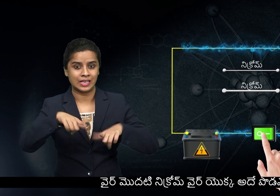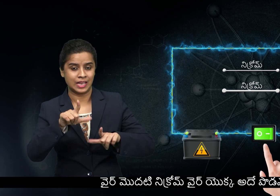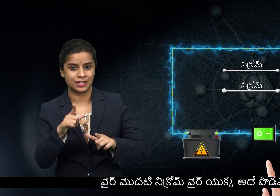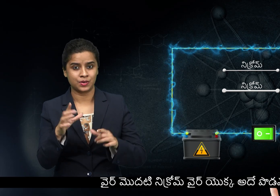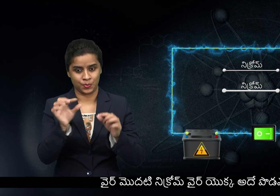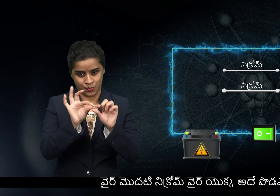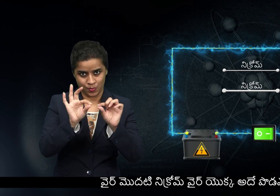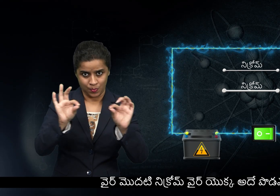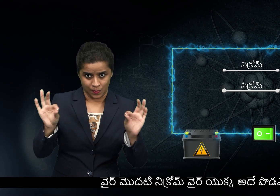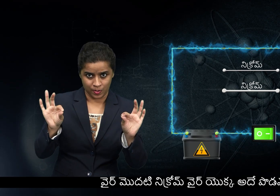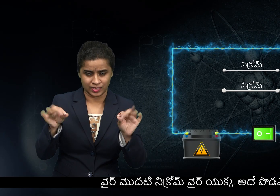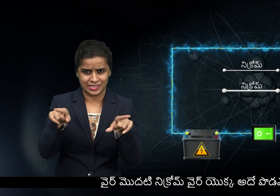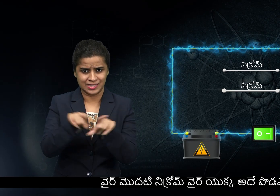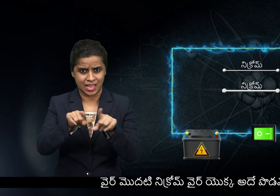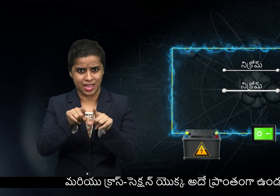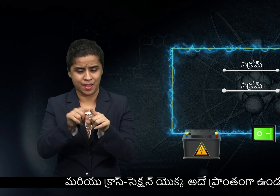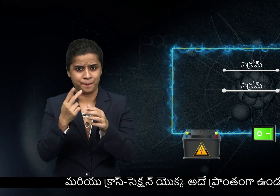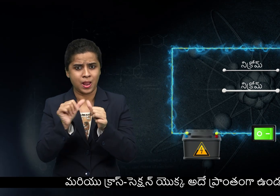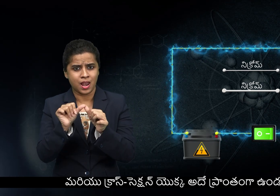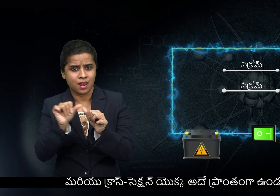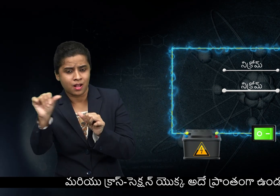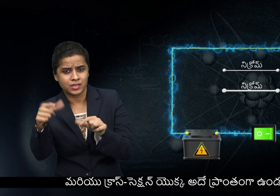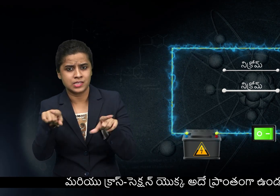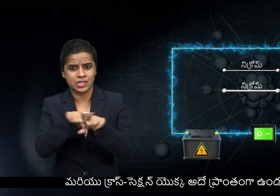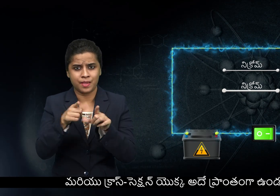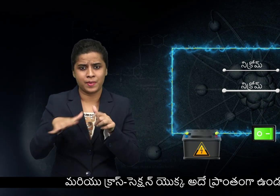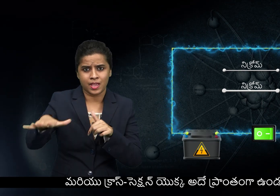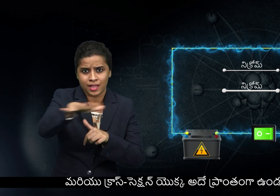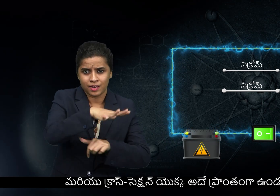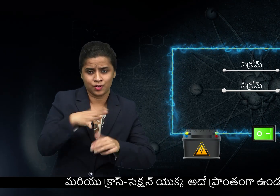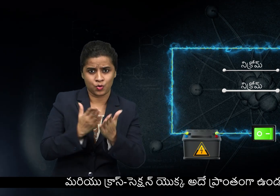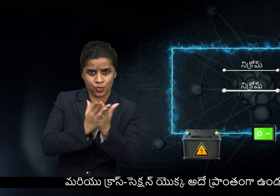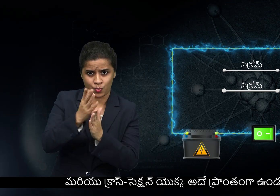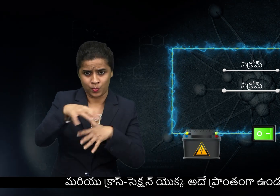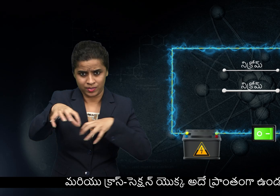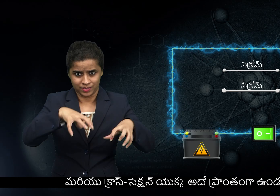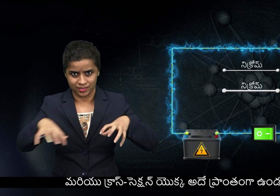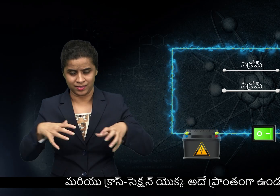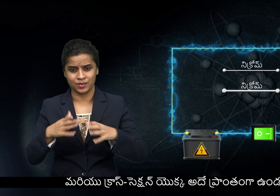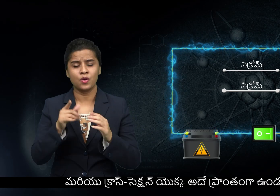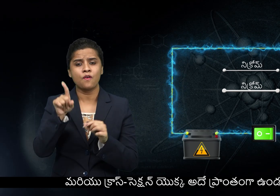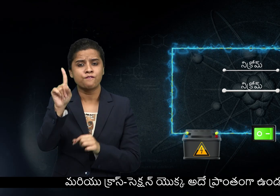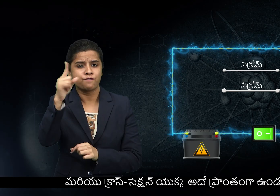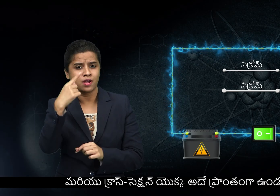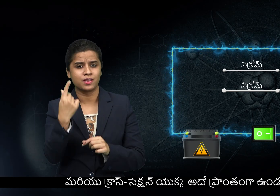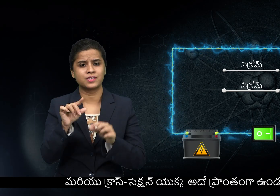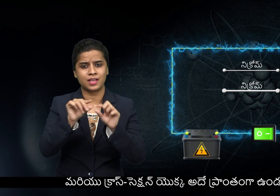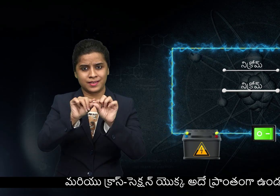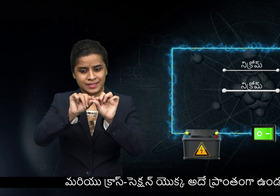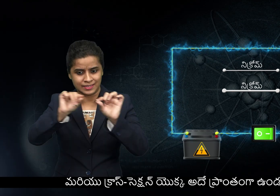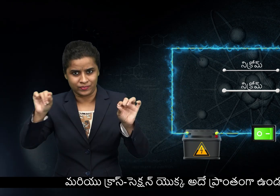వైర్ మొదటి నిక్రోమ్ వైర్ యొక్క అదే పొడవు మరియు క్రాస్ సెక్షన్ యొక్క అదే ప్రాంతంగా ఉండనివ్వండి.